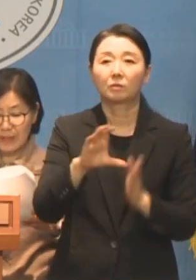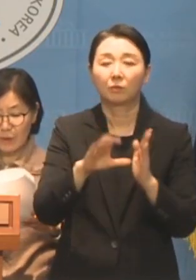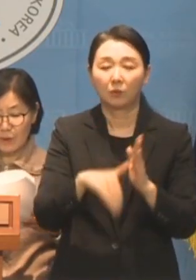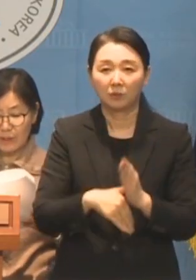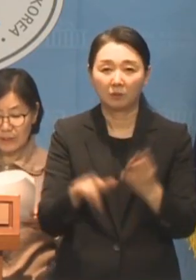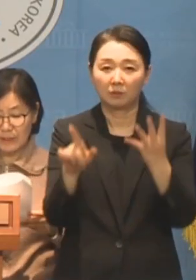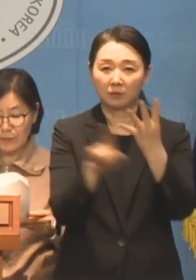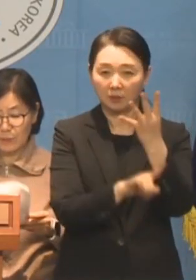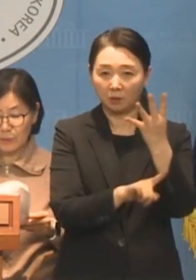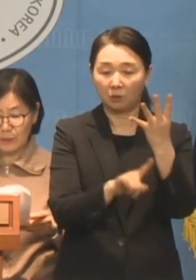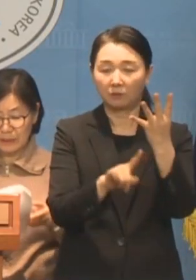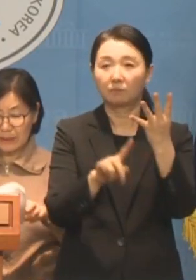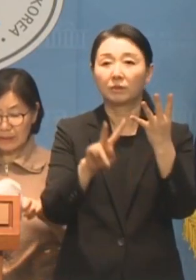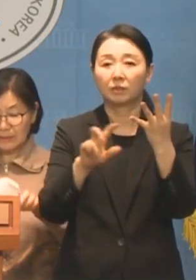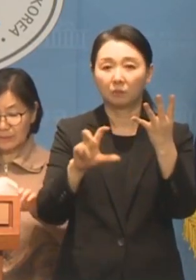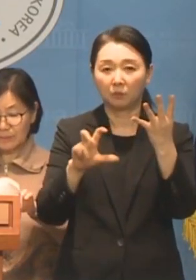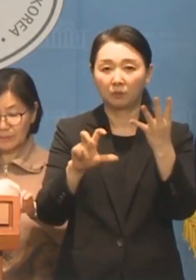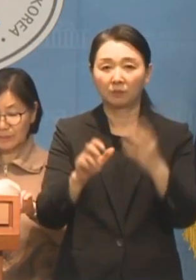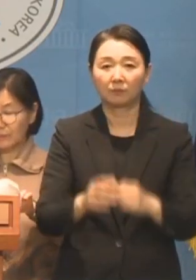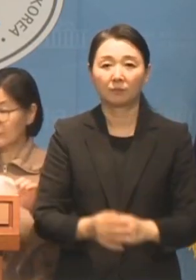2025년 4월 25일